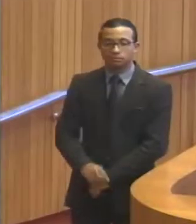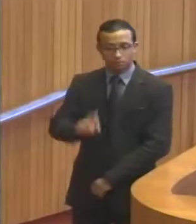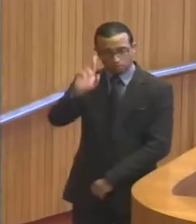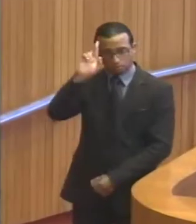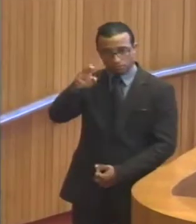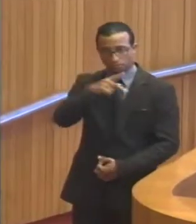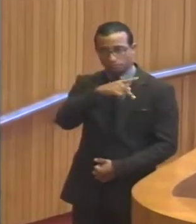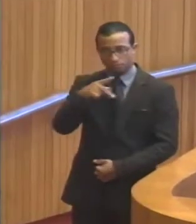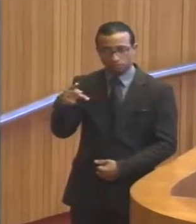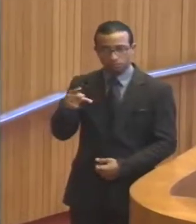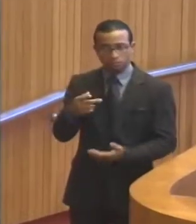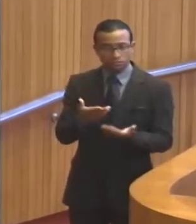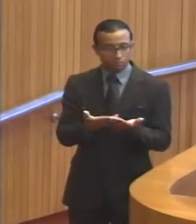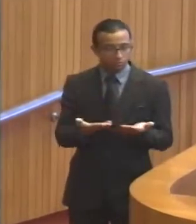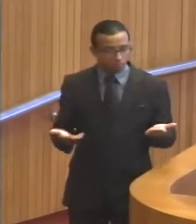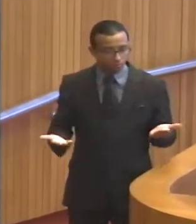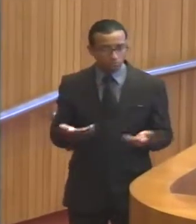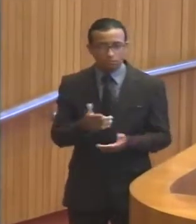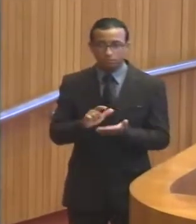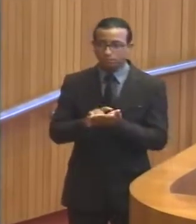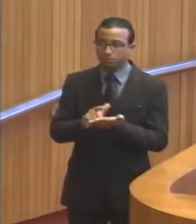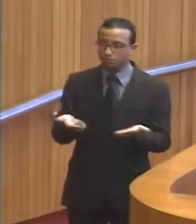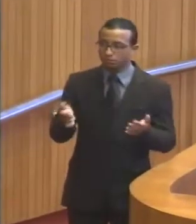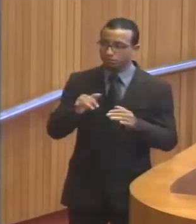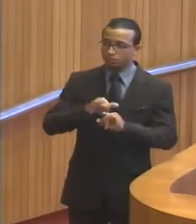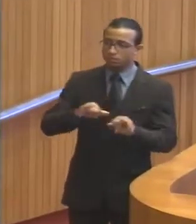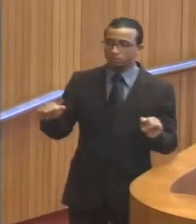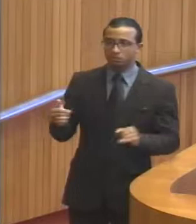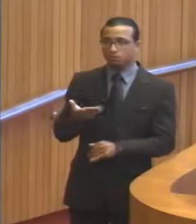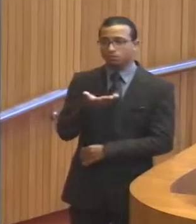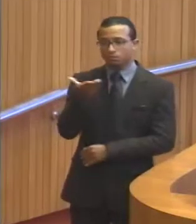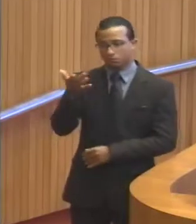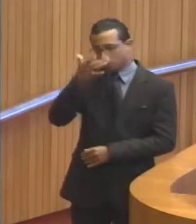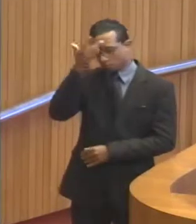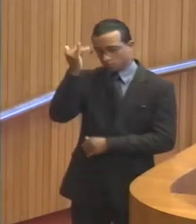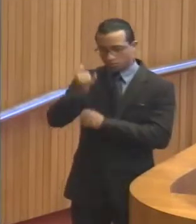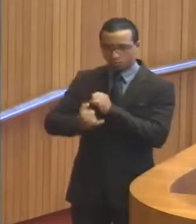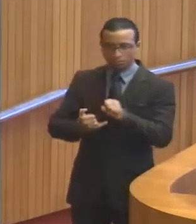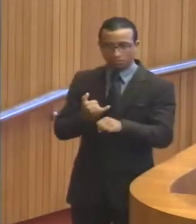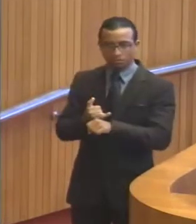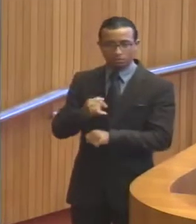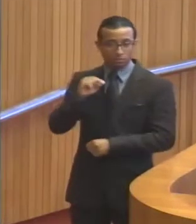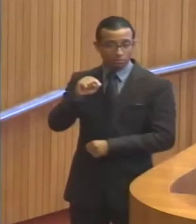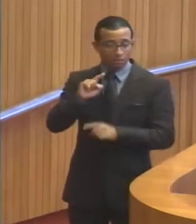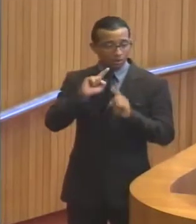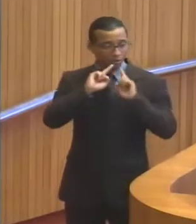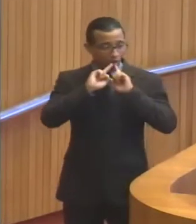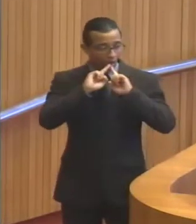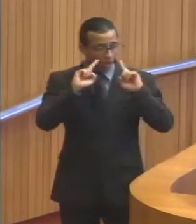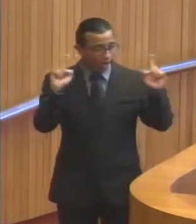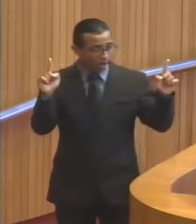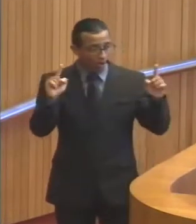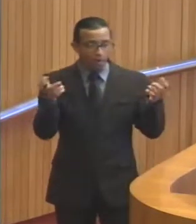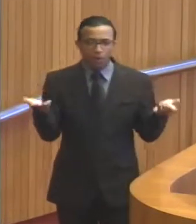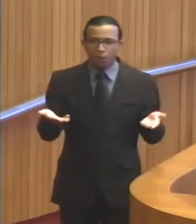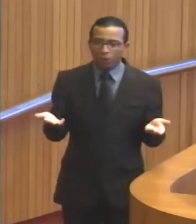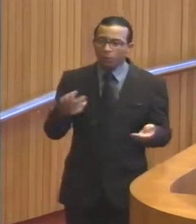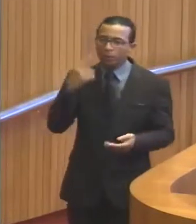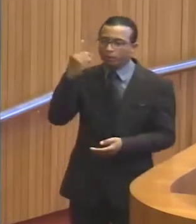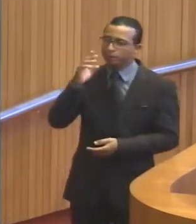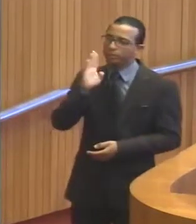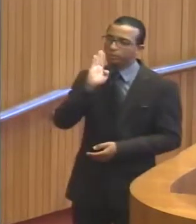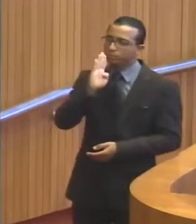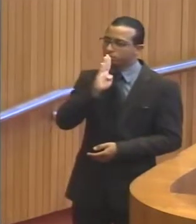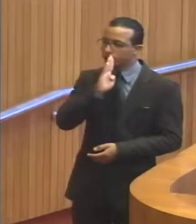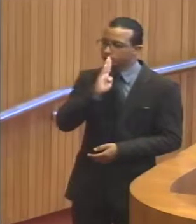Senhor presidente, imprensa, internauta, essa denúncia que o Bira fez